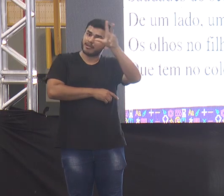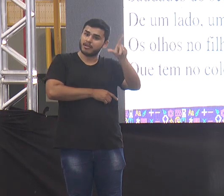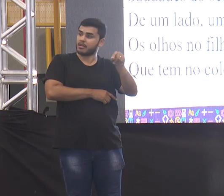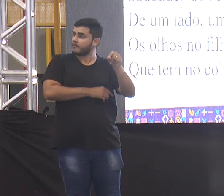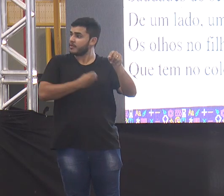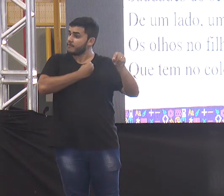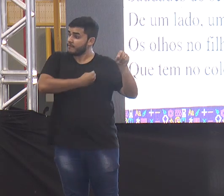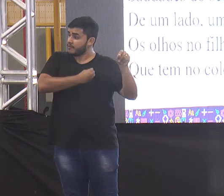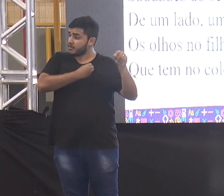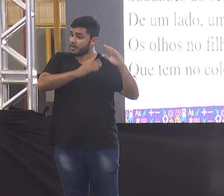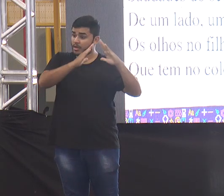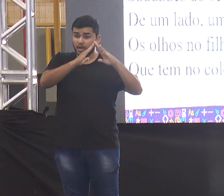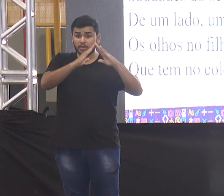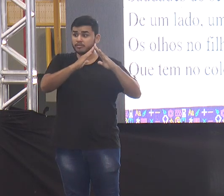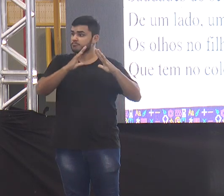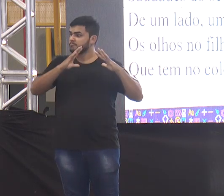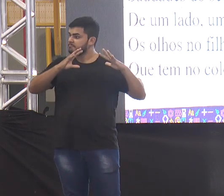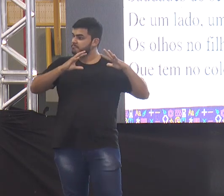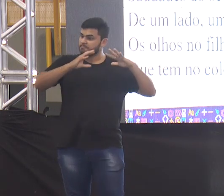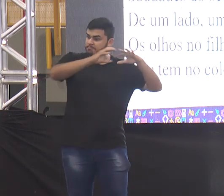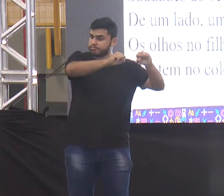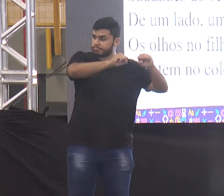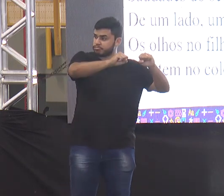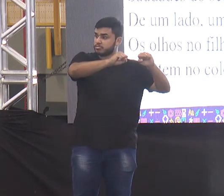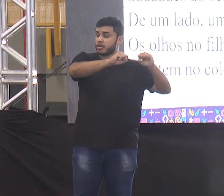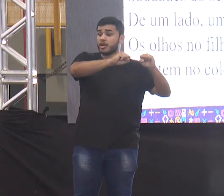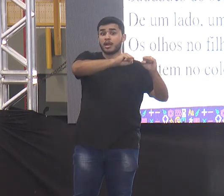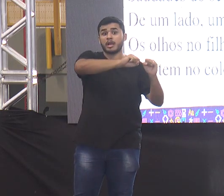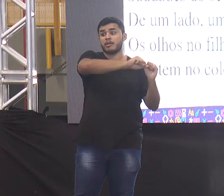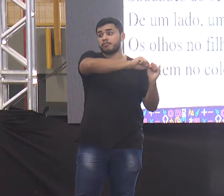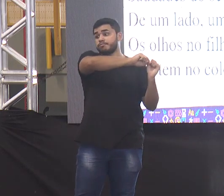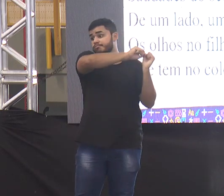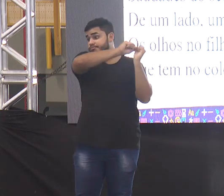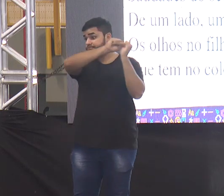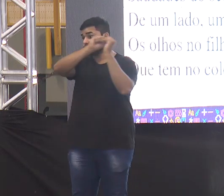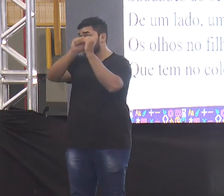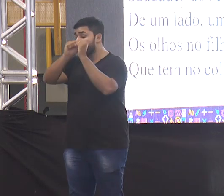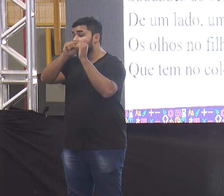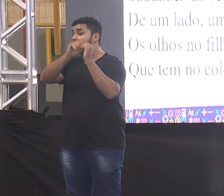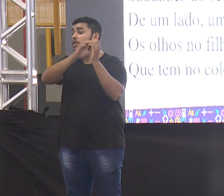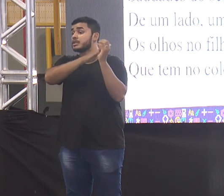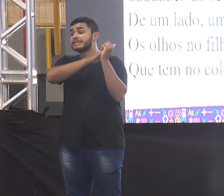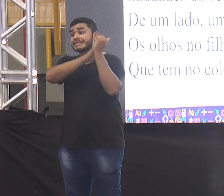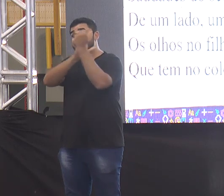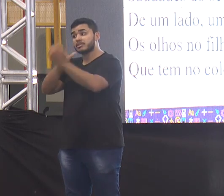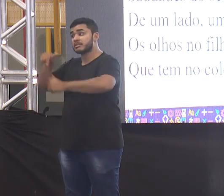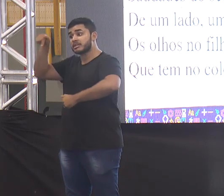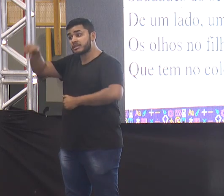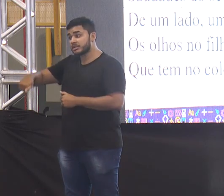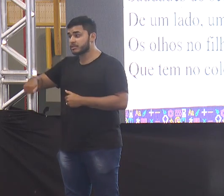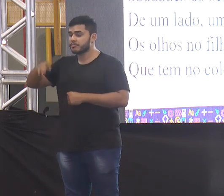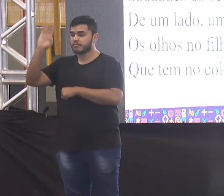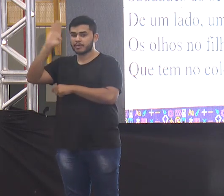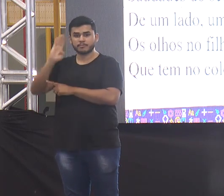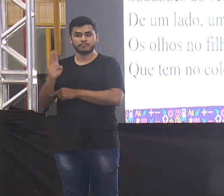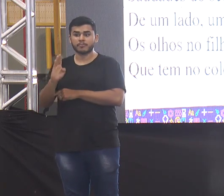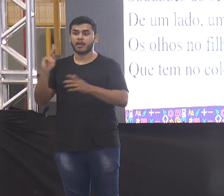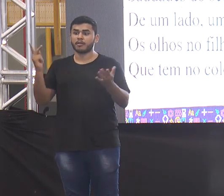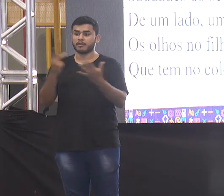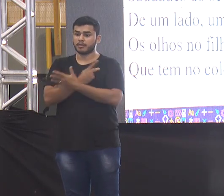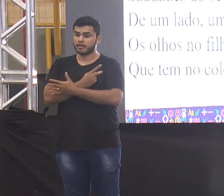sua terra natal, trazida para o Brasil para viver em condições subhumanas, como